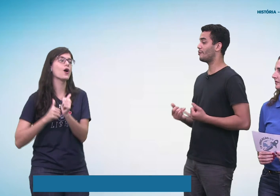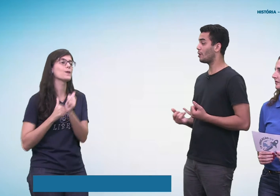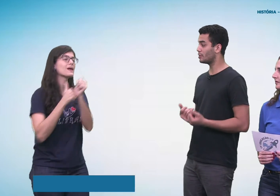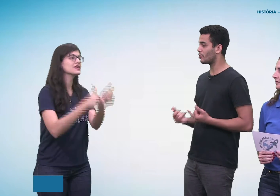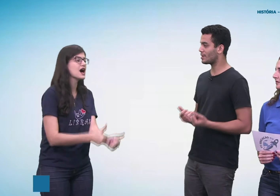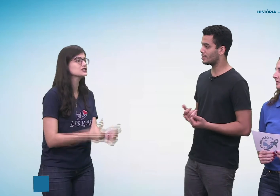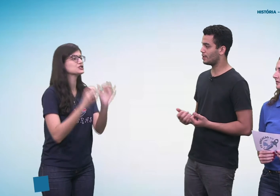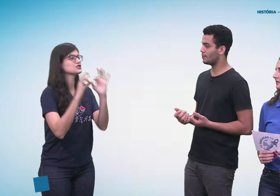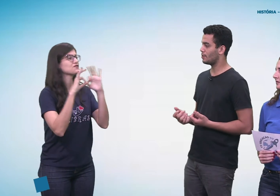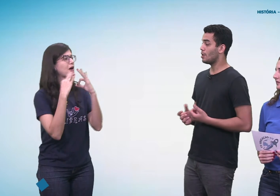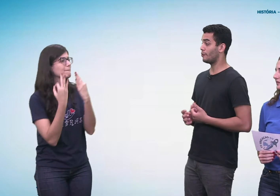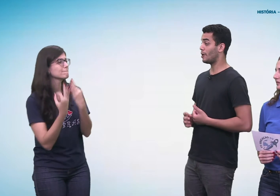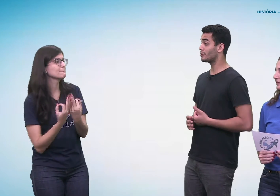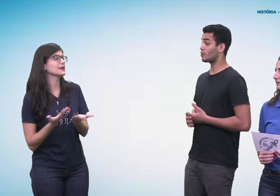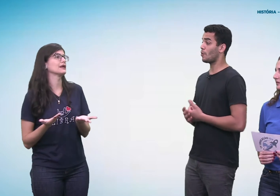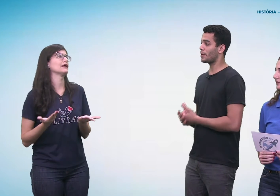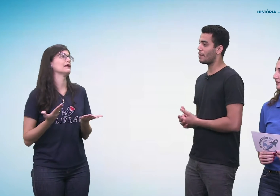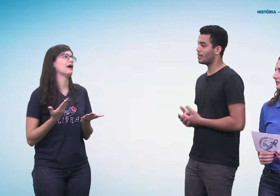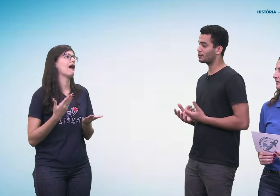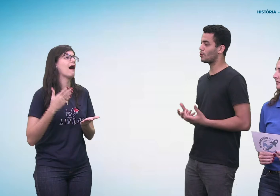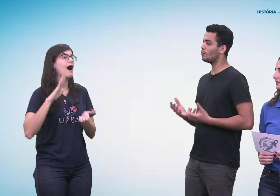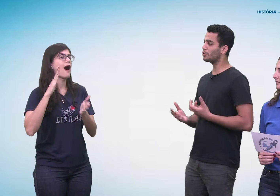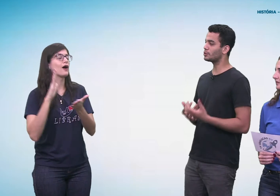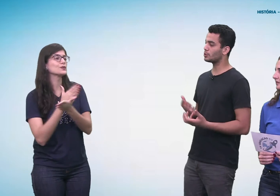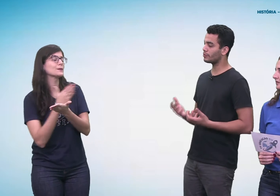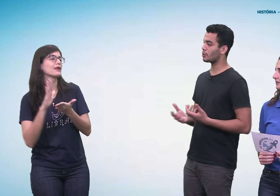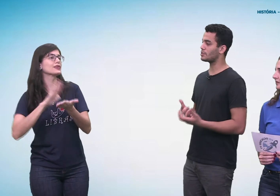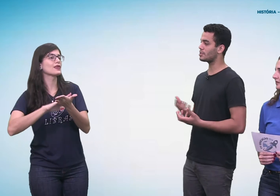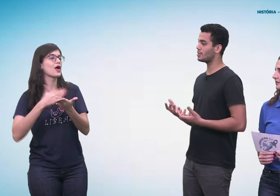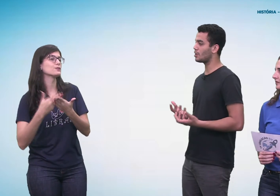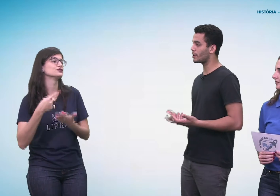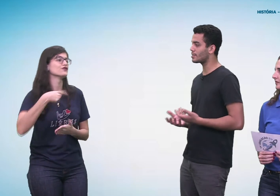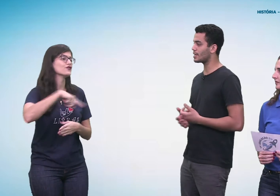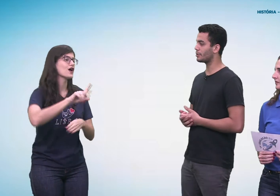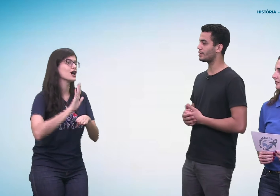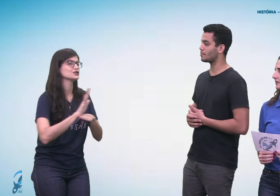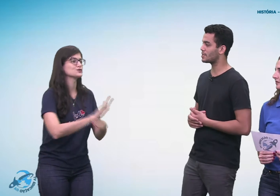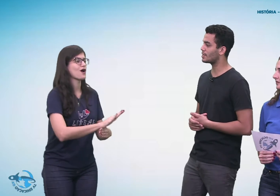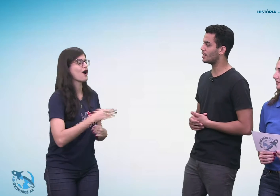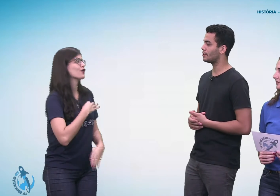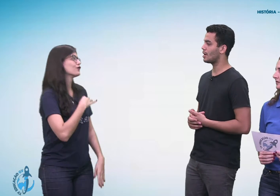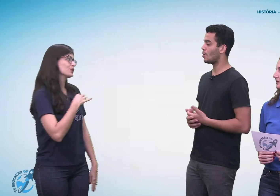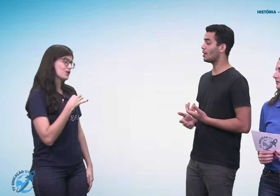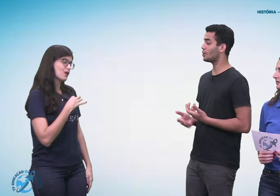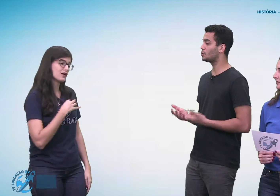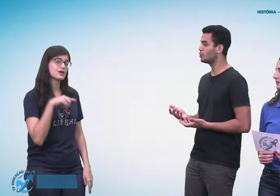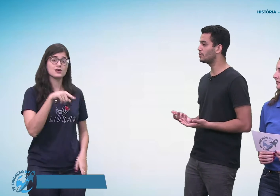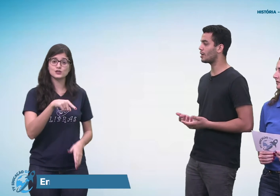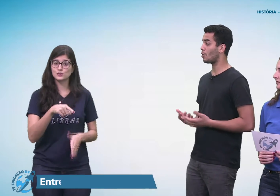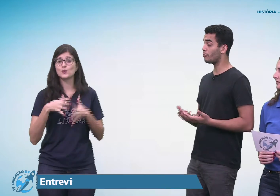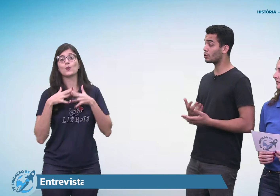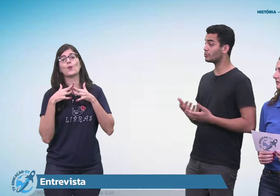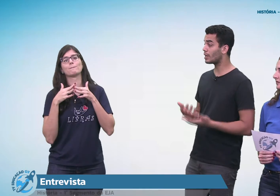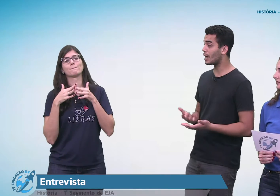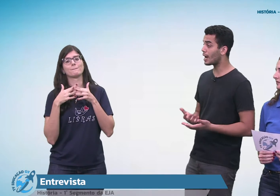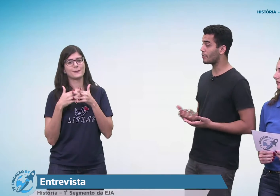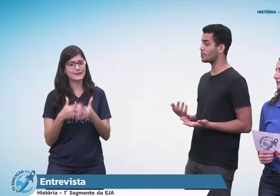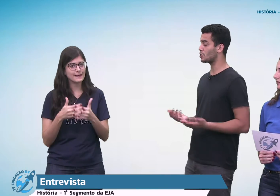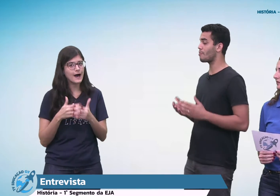falta informação, falta acompanhamento. Como que o surdo vai conseguir alcançar o que ele está precisando? Uma ajuda, um voluntário, uma pessoa